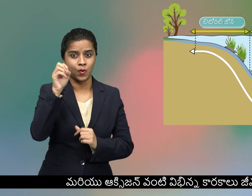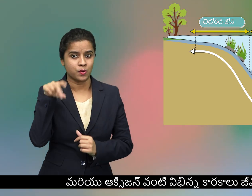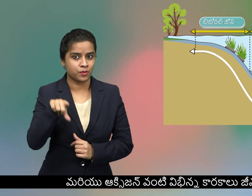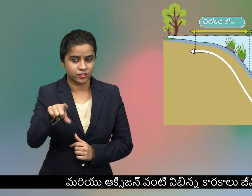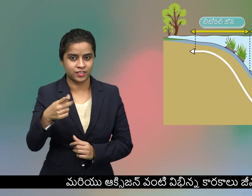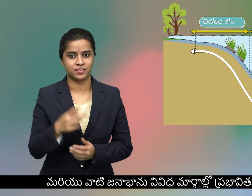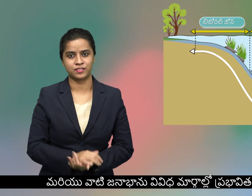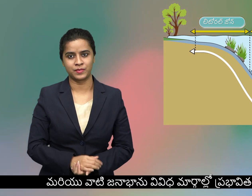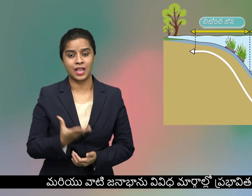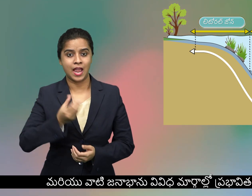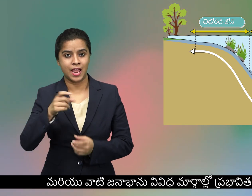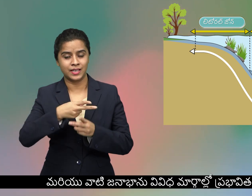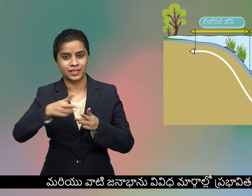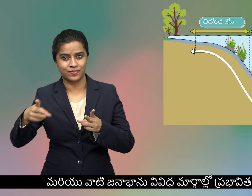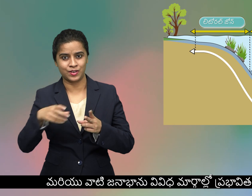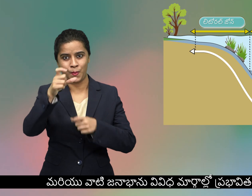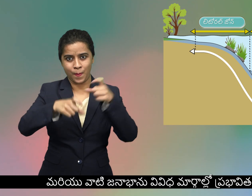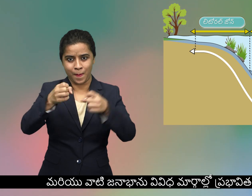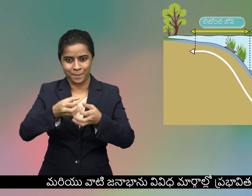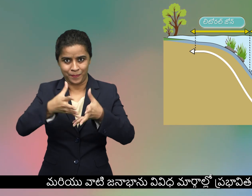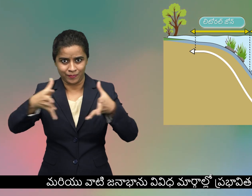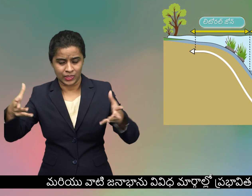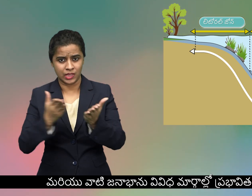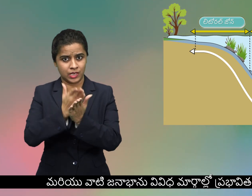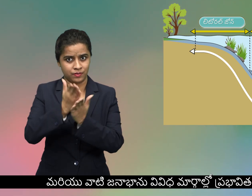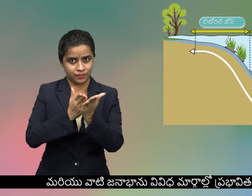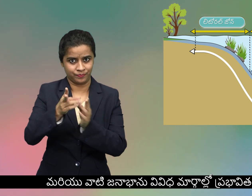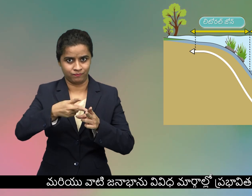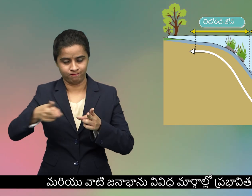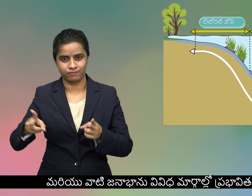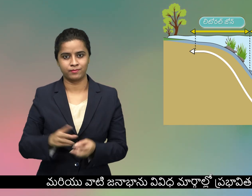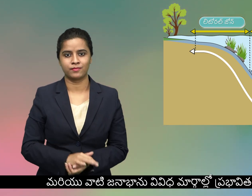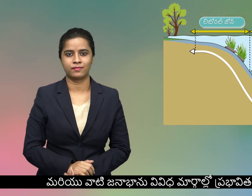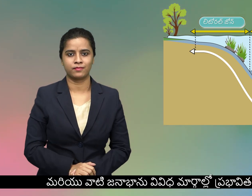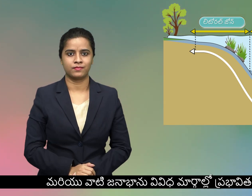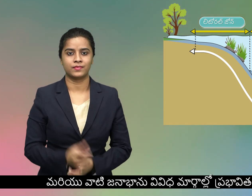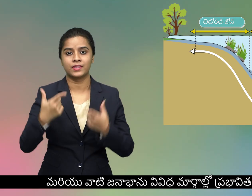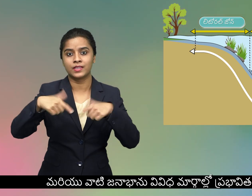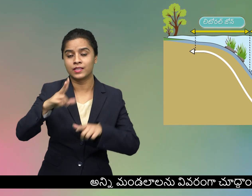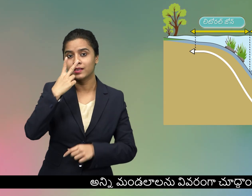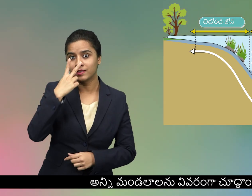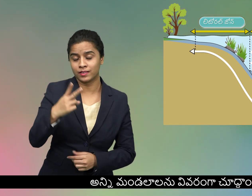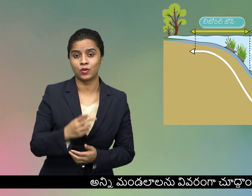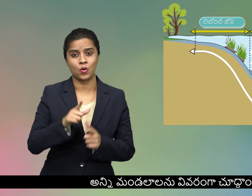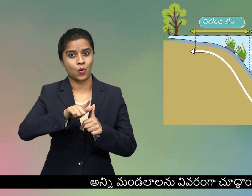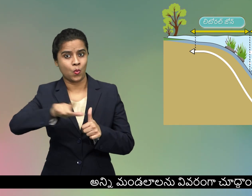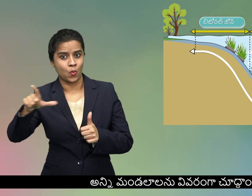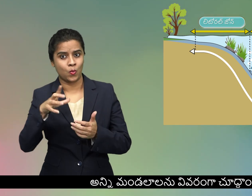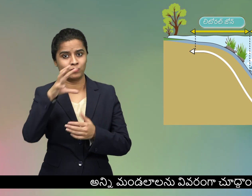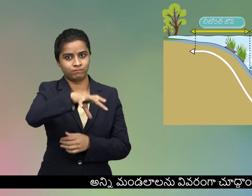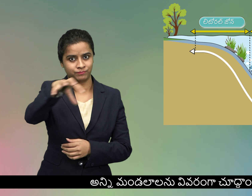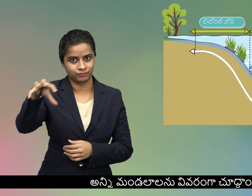జీవులను మరియు వాటి జనాభాను వివిధ మార్గాల్లో ప్రభావితం చేస్తాయి. అన్ని